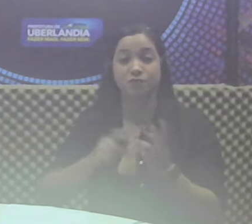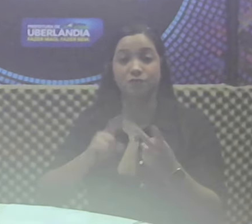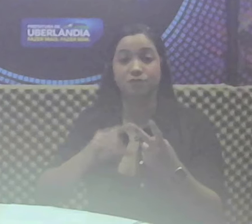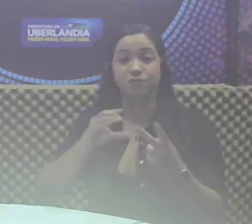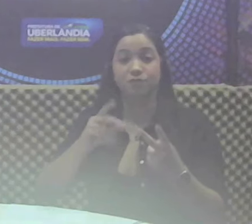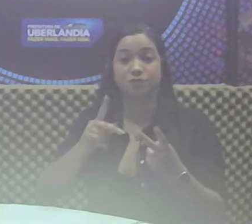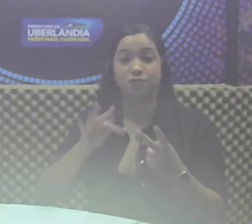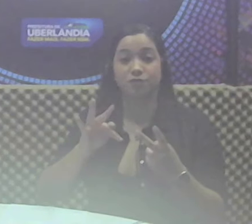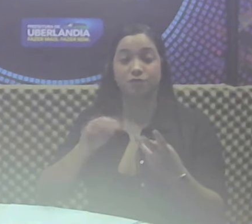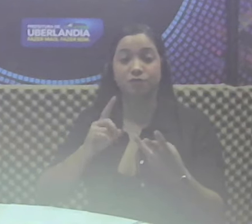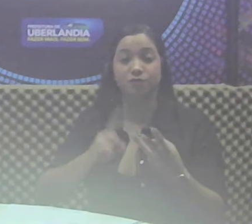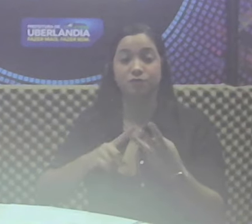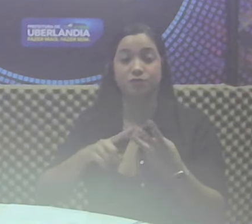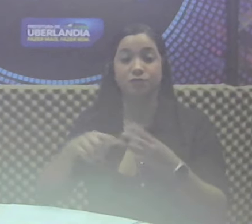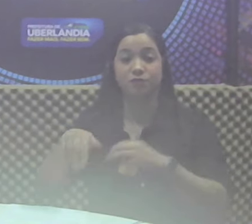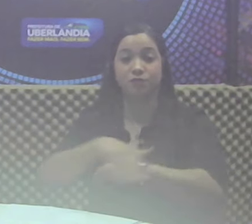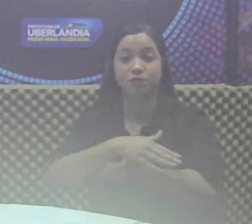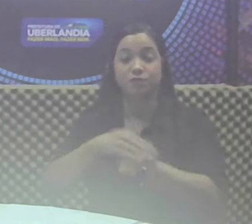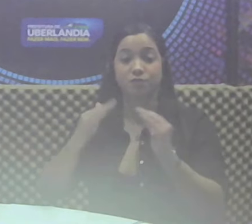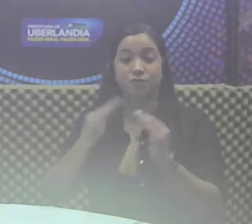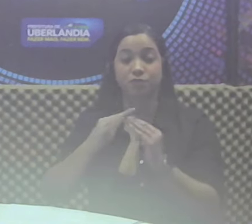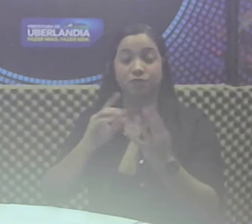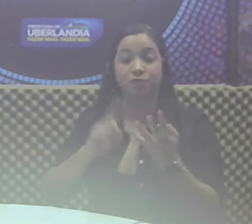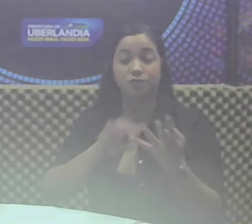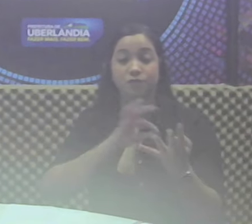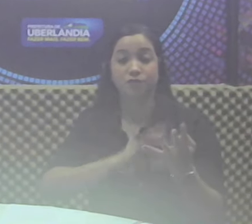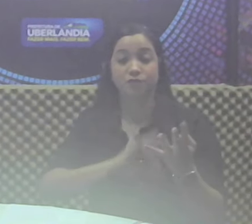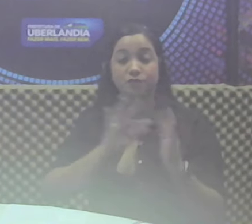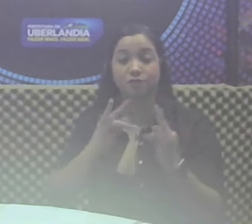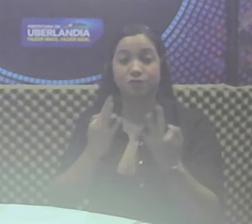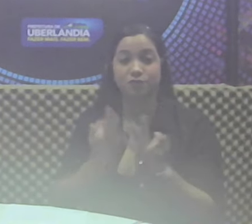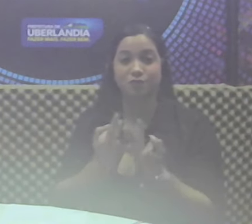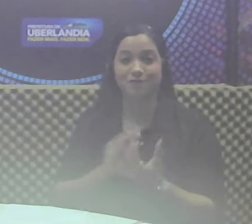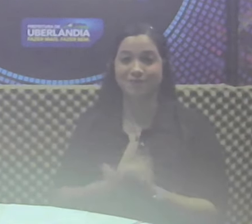CPF e comprovantes de endereço e renda familiar.